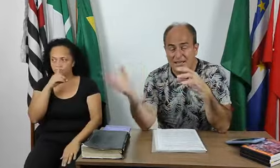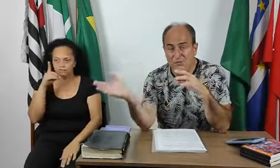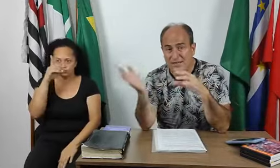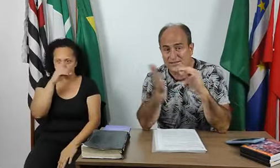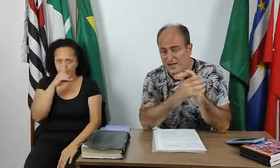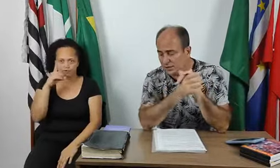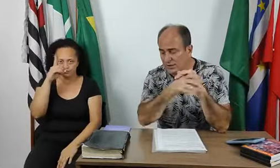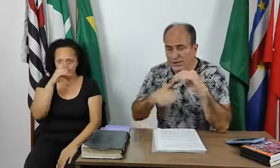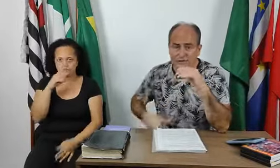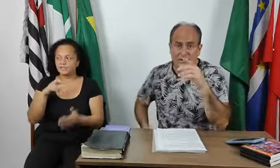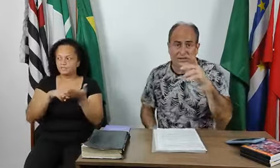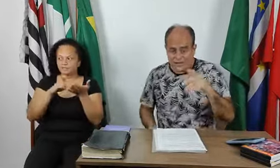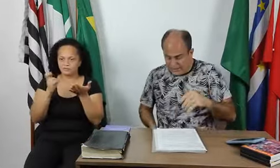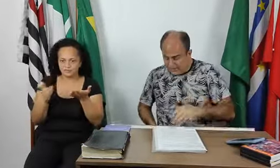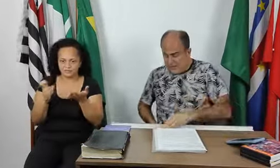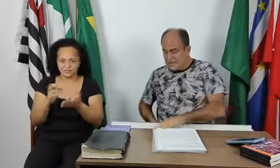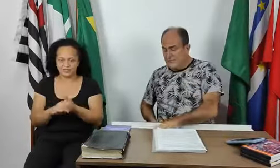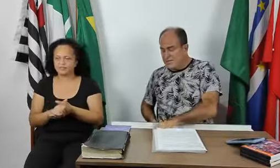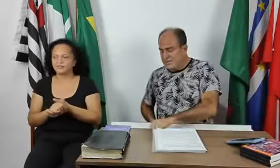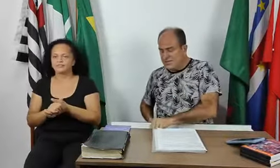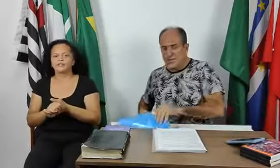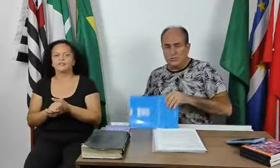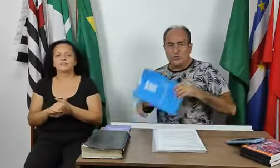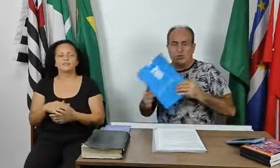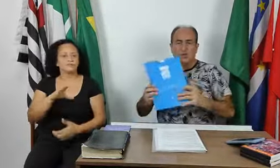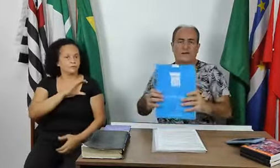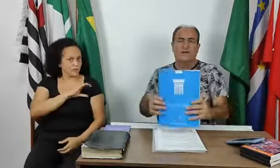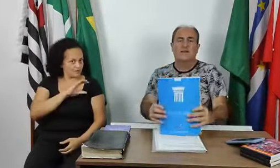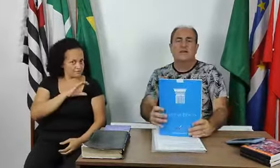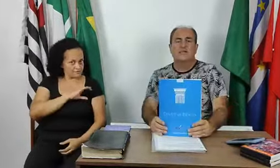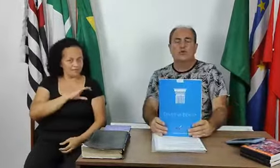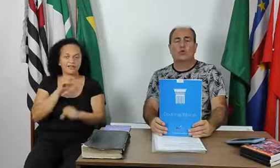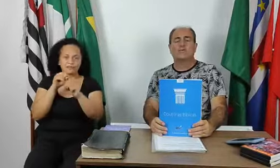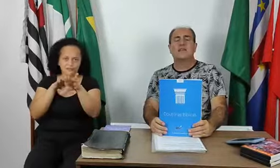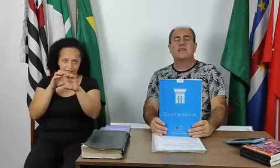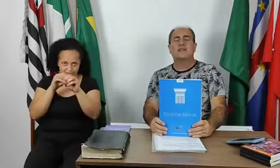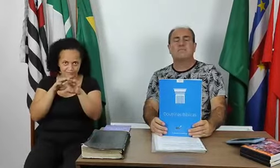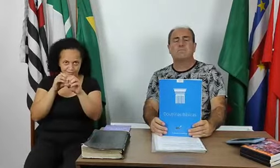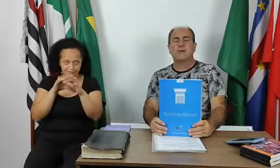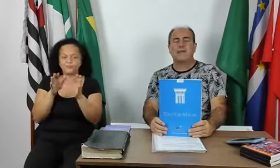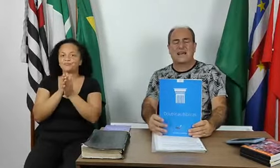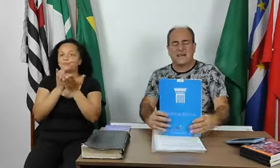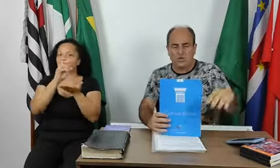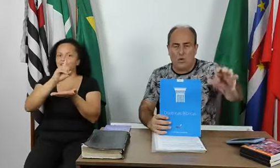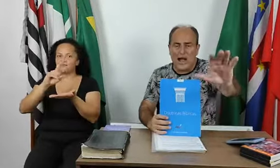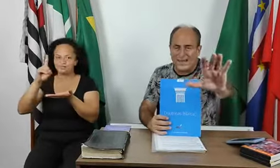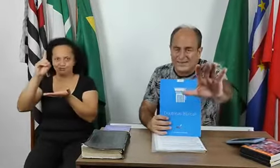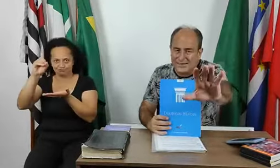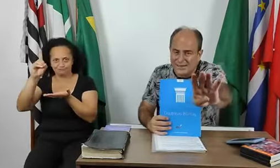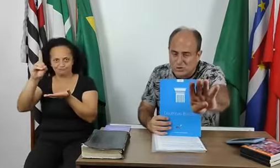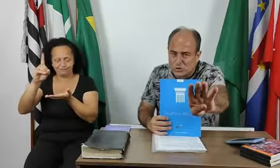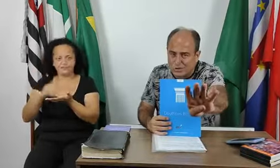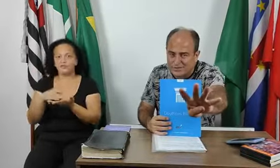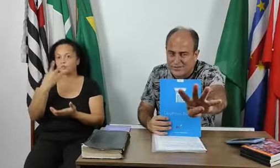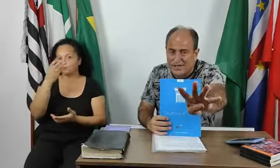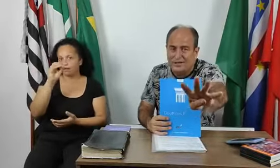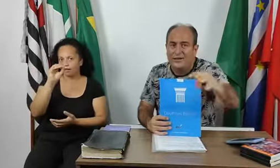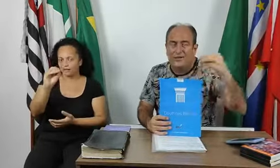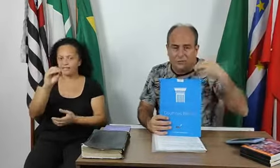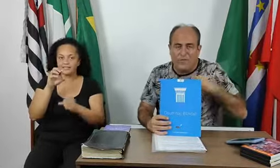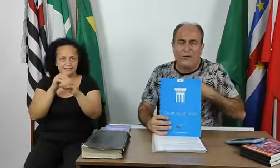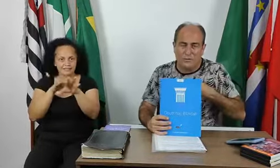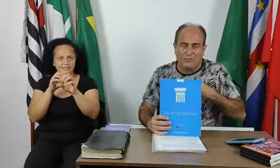está aqui o Marcelo, né? Ele vai estar ministrando sobre doutrinas bíblicas, 40 lições,